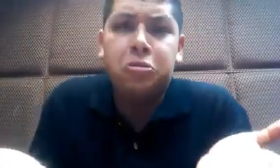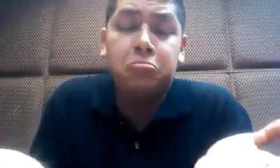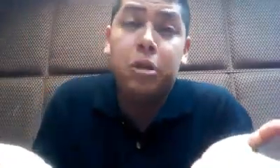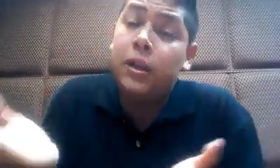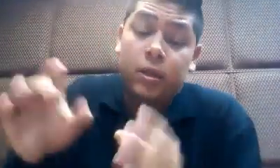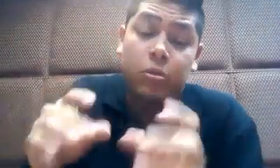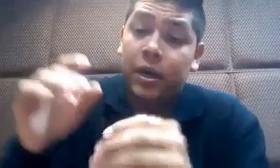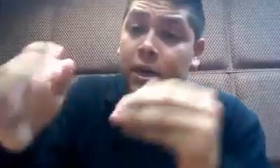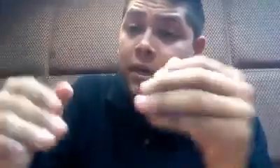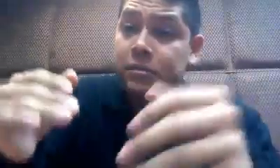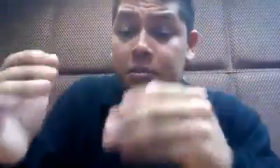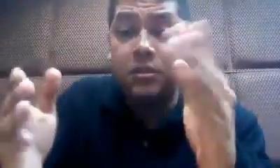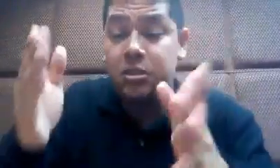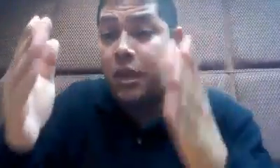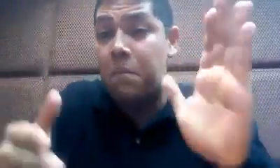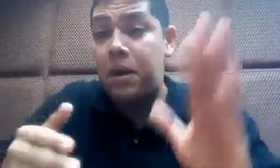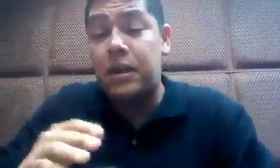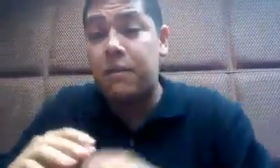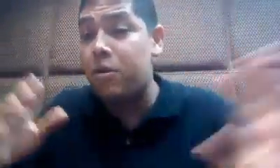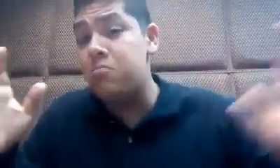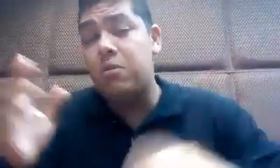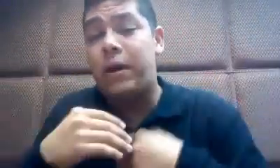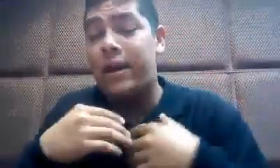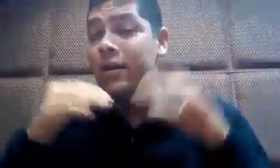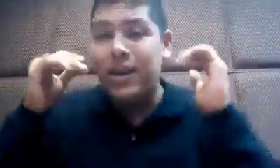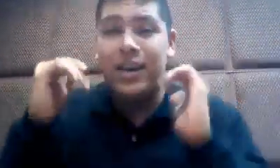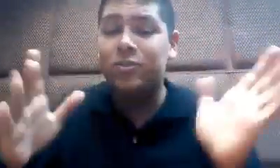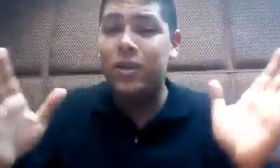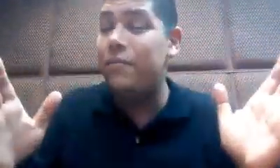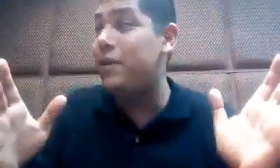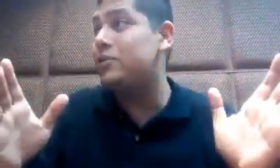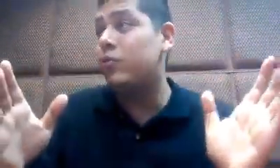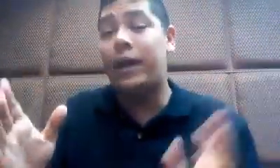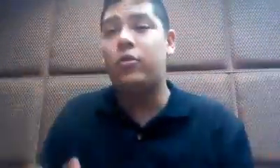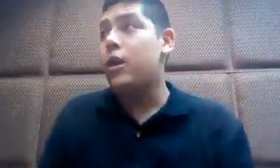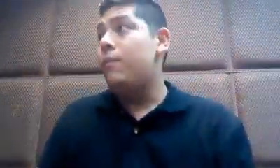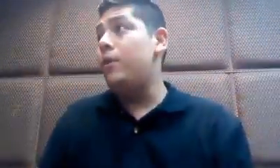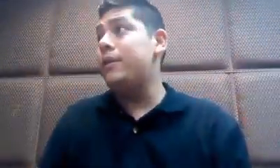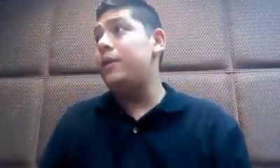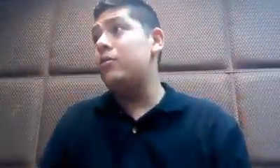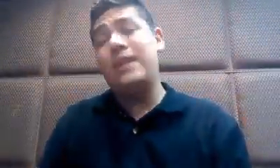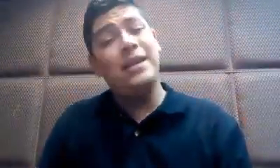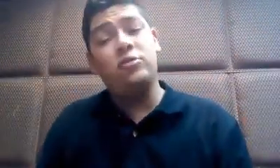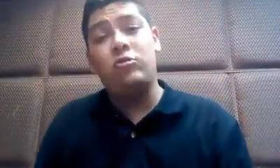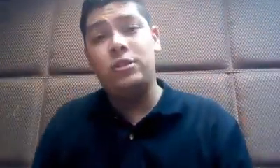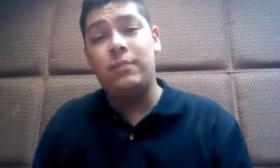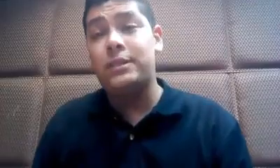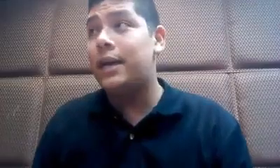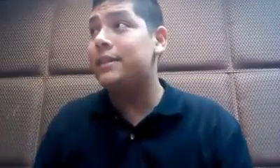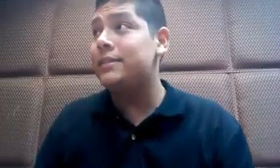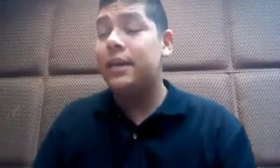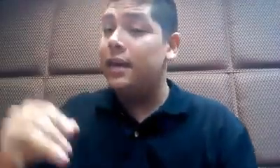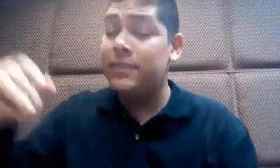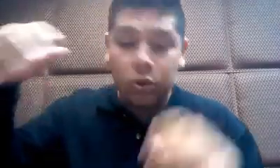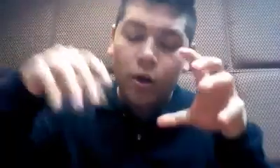La verdad creo que es sistema ahí del camión, o bueno, eso ya viene sobrando. Pero también otra de las cosas más cagantes es que todavía